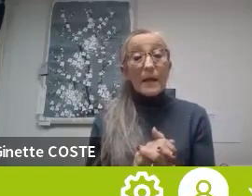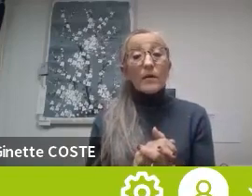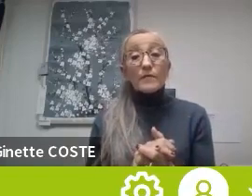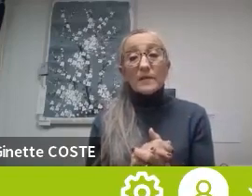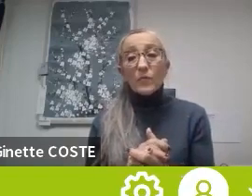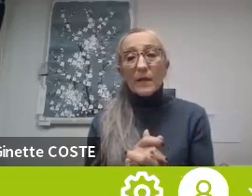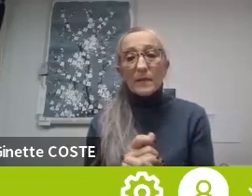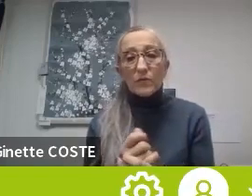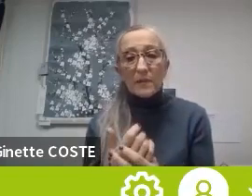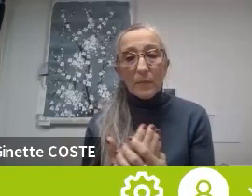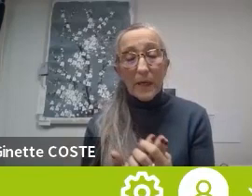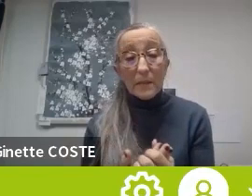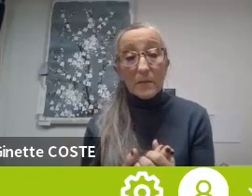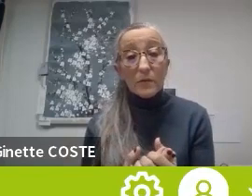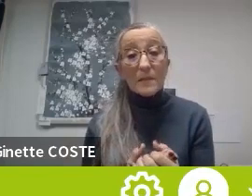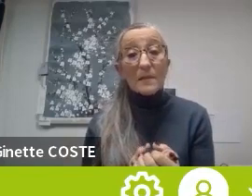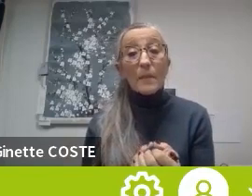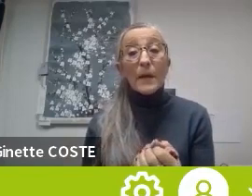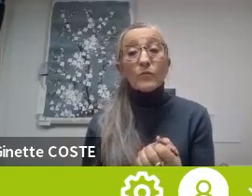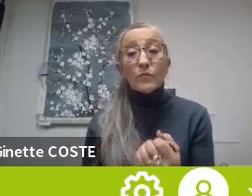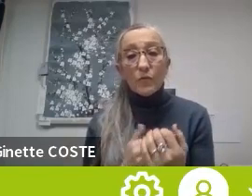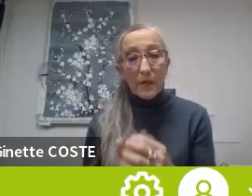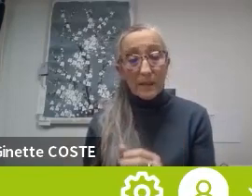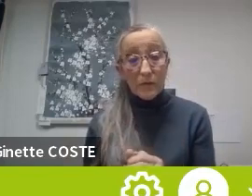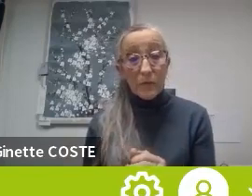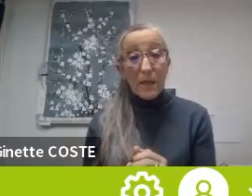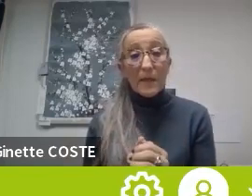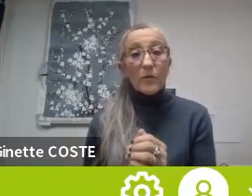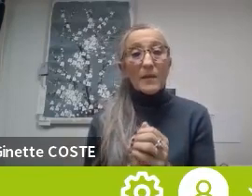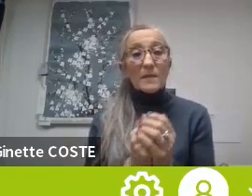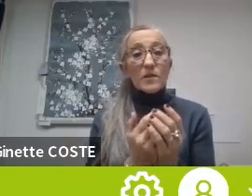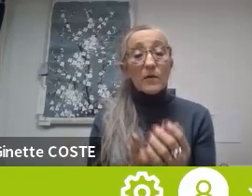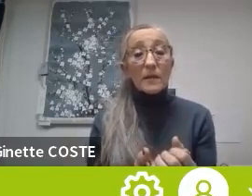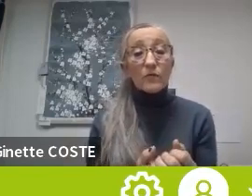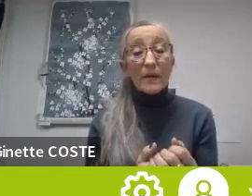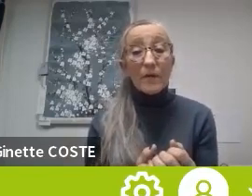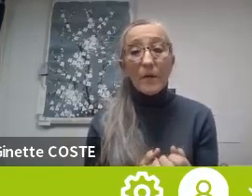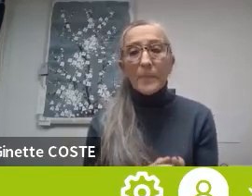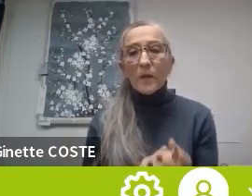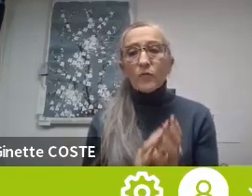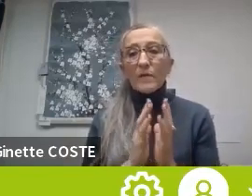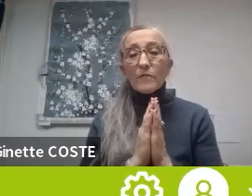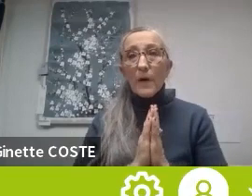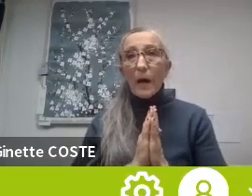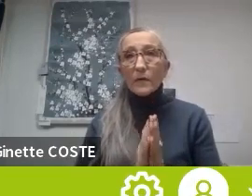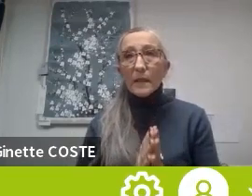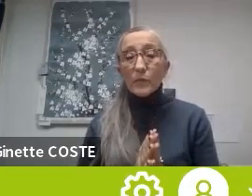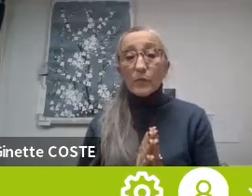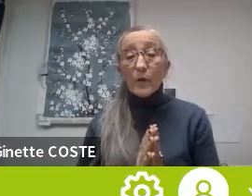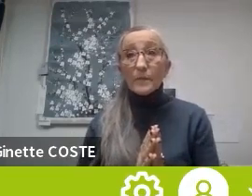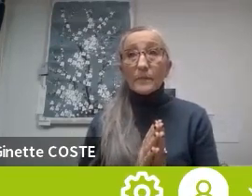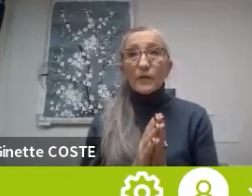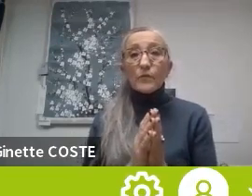phrases. Alors effectivement, la question est très pertinente. Il n'y a pas de correction. Mais comme l'a dit Charles-Henri tout à l'heure, nous n'avons à